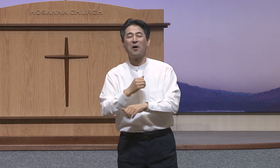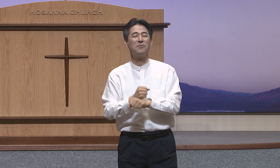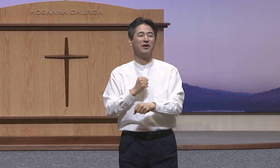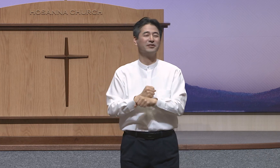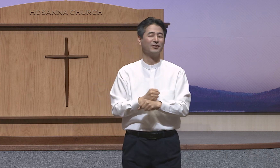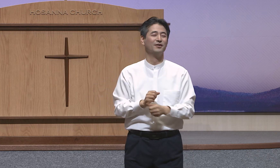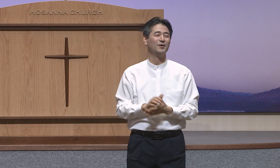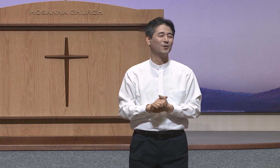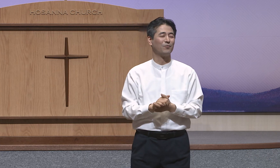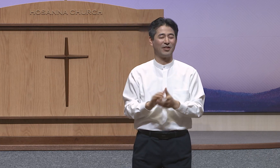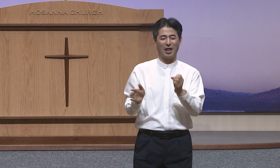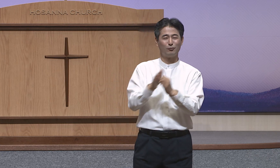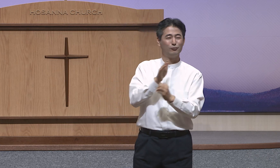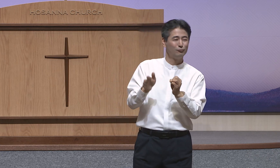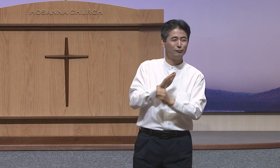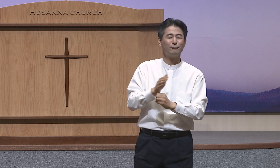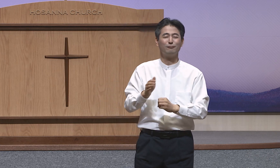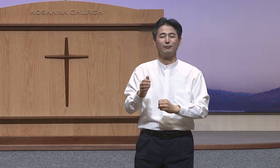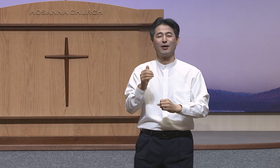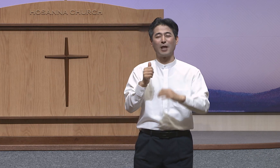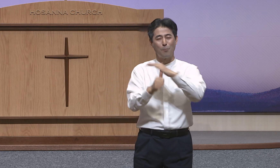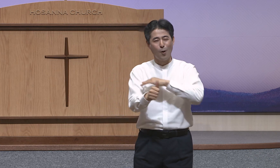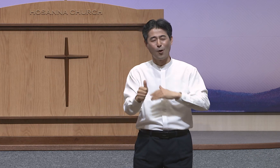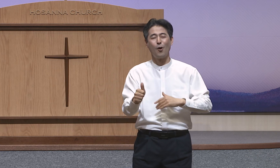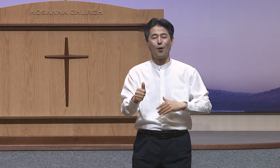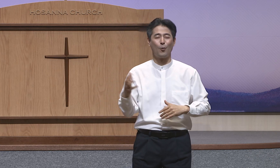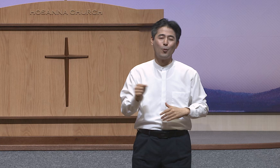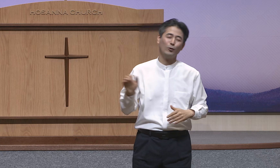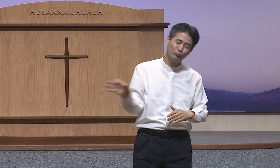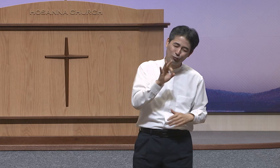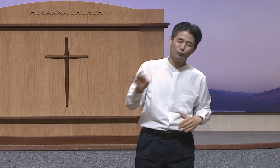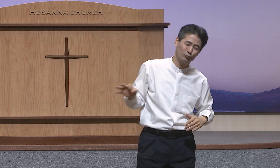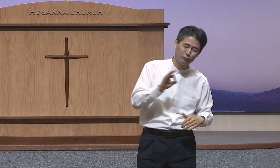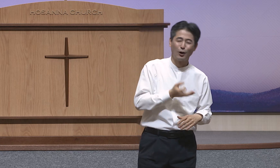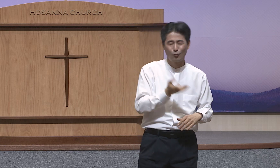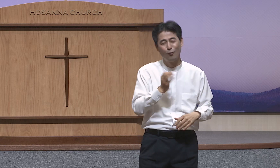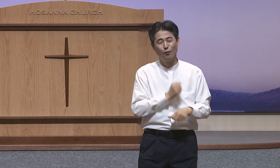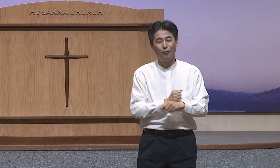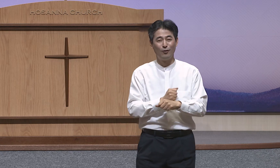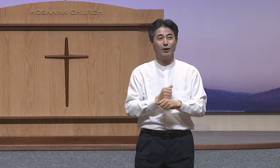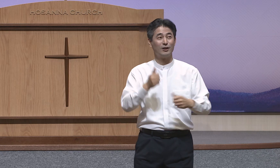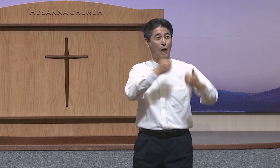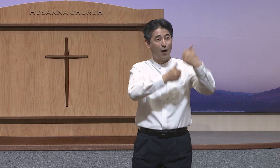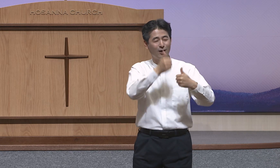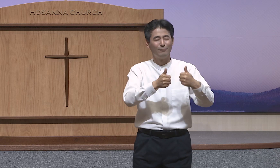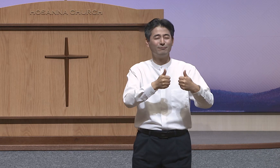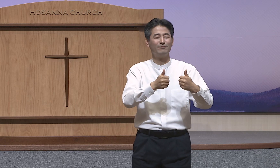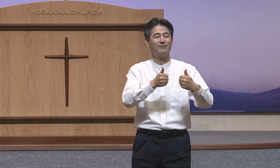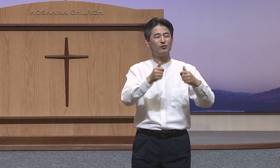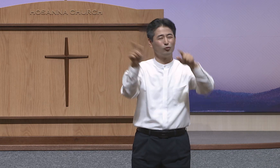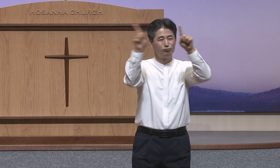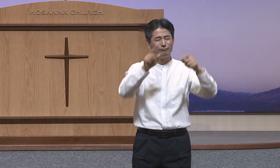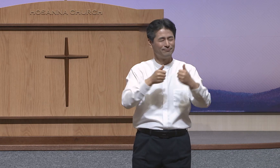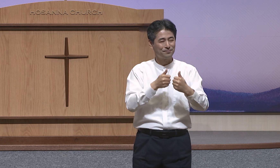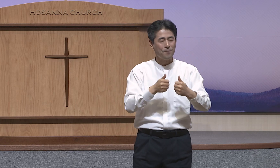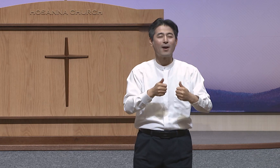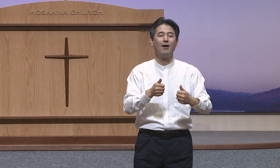교회만 다니고 저는 이제 탁구 대표로 탁구를 열심히 치고 있었고 전국